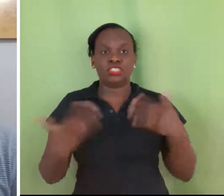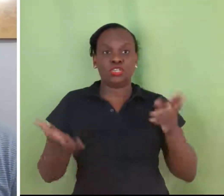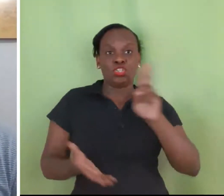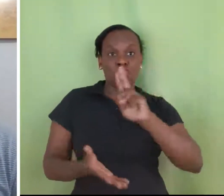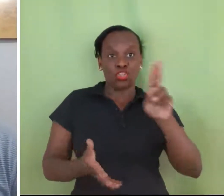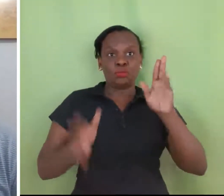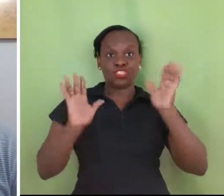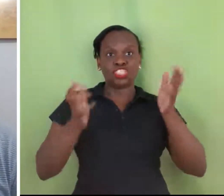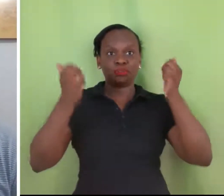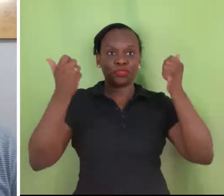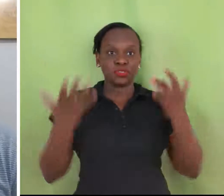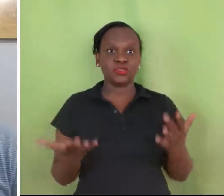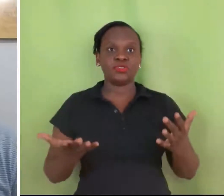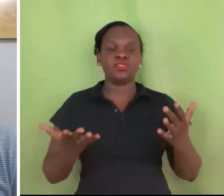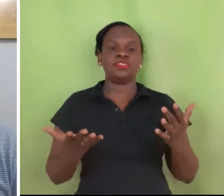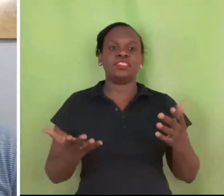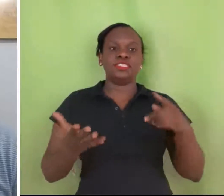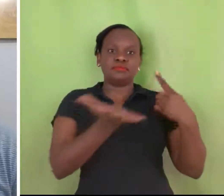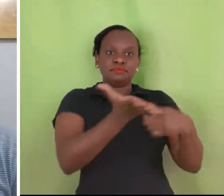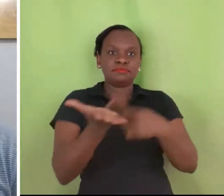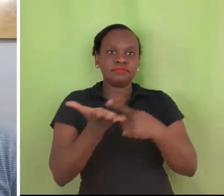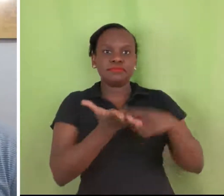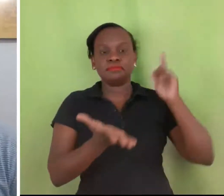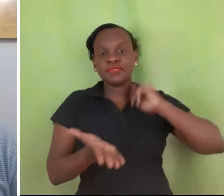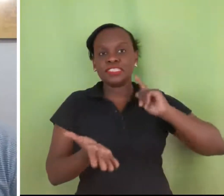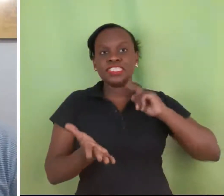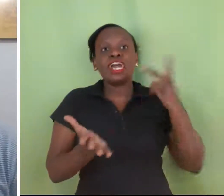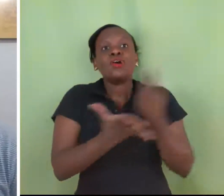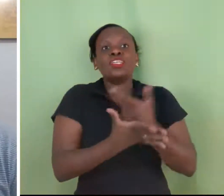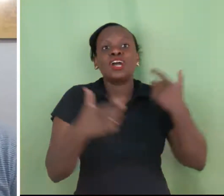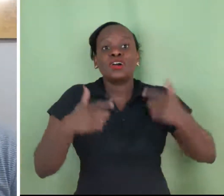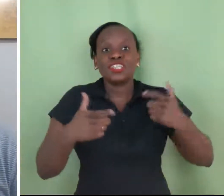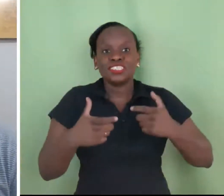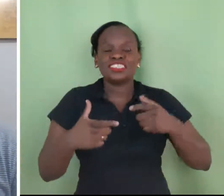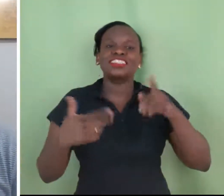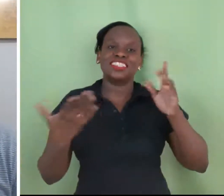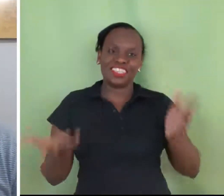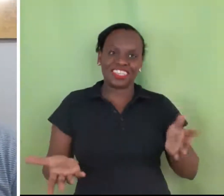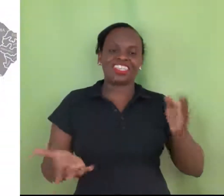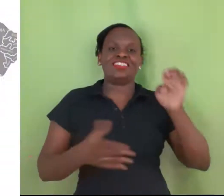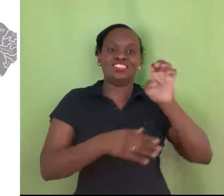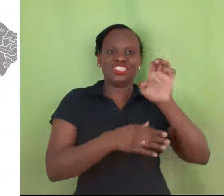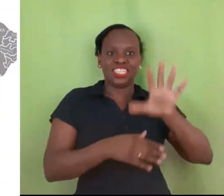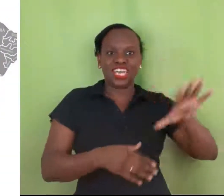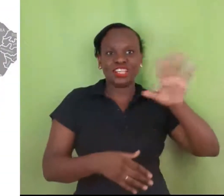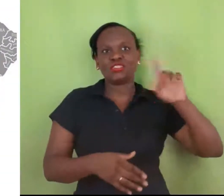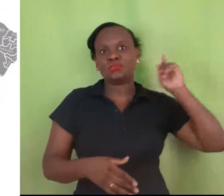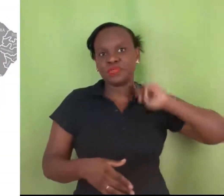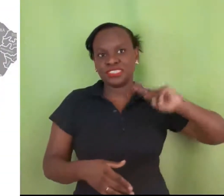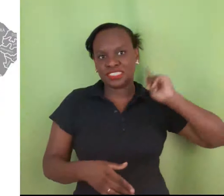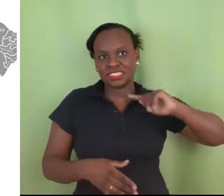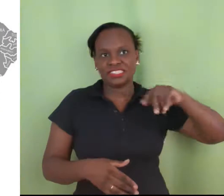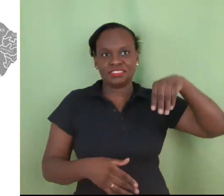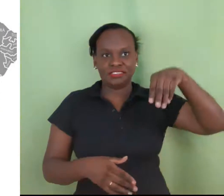está dizendo, né, na Conjuração Mineira, onde é que ela aconteceu? Ela aconteceu em Minas Gerais,